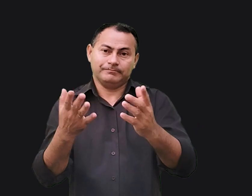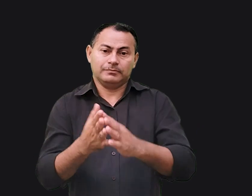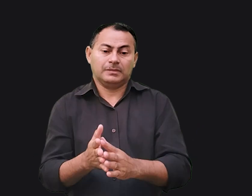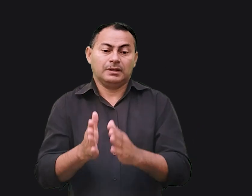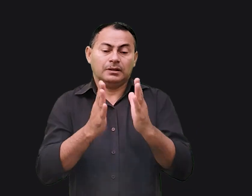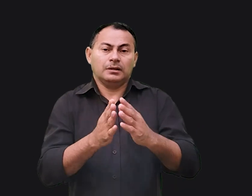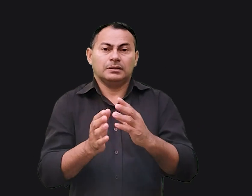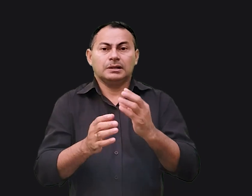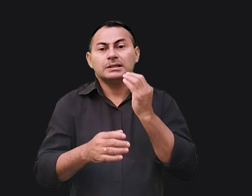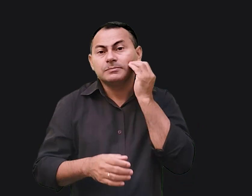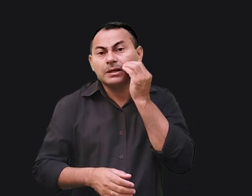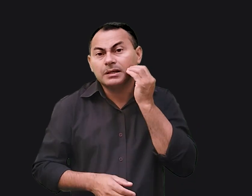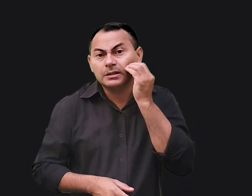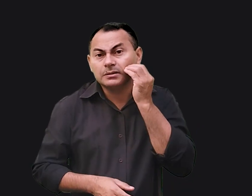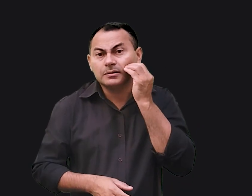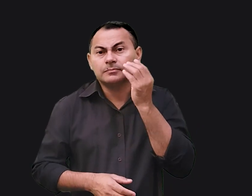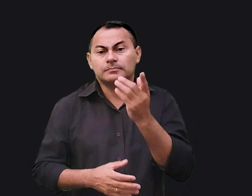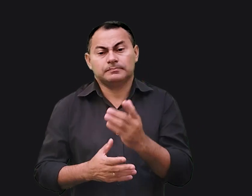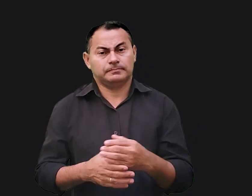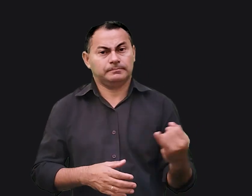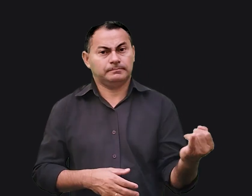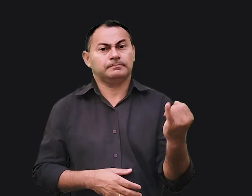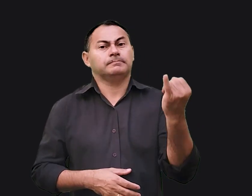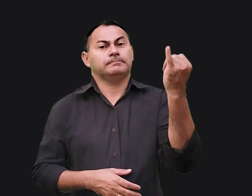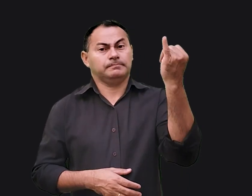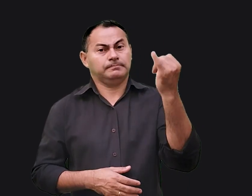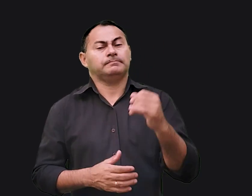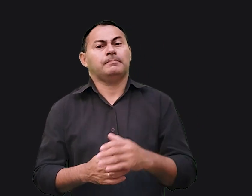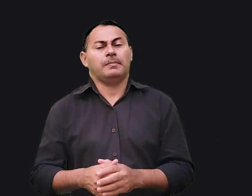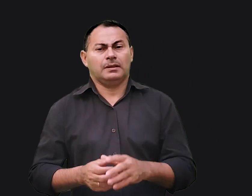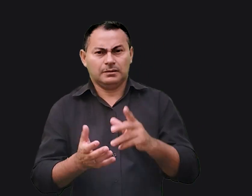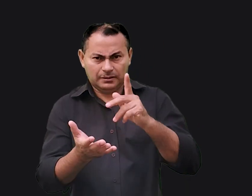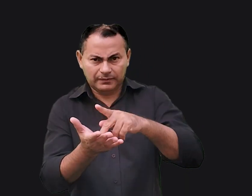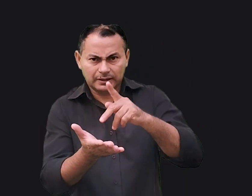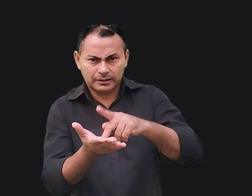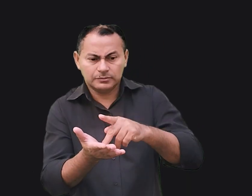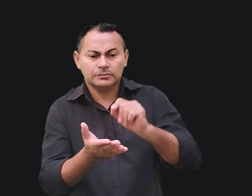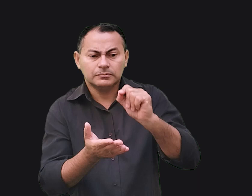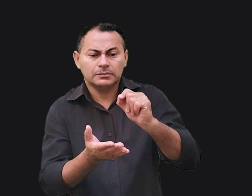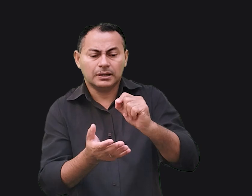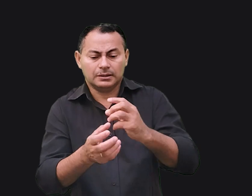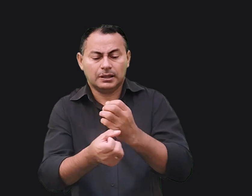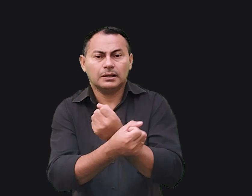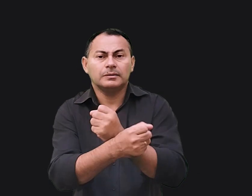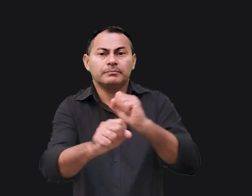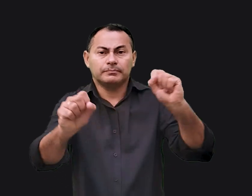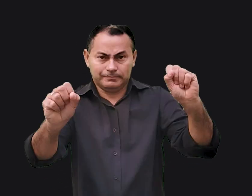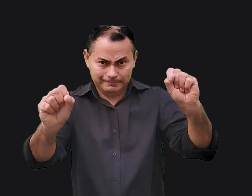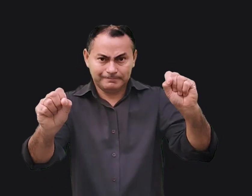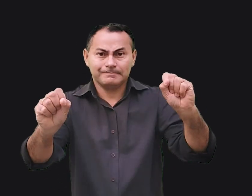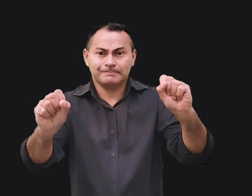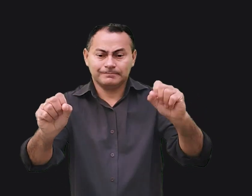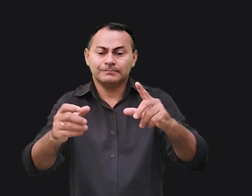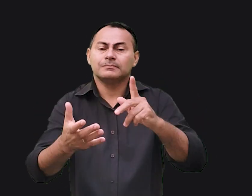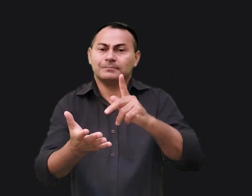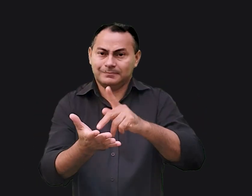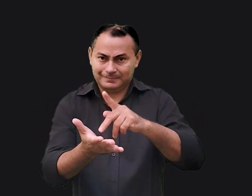a fase dessa experiência é importante, não é? A questão da libertação? Isso